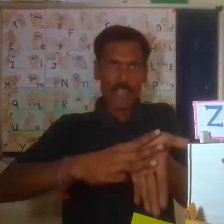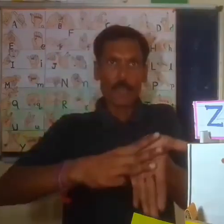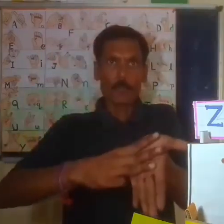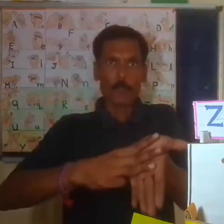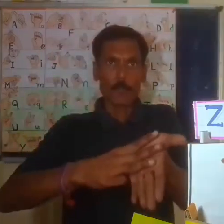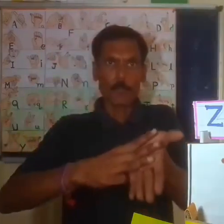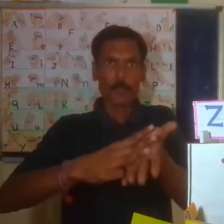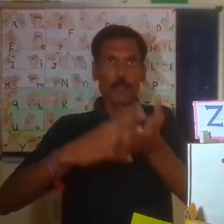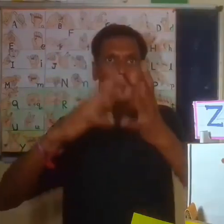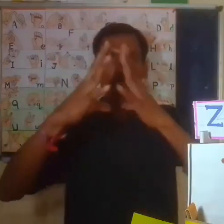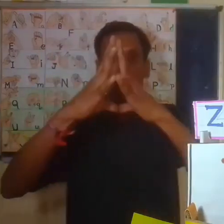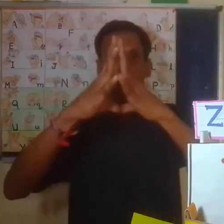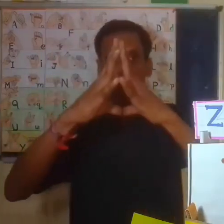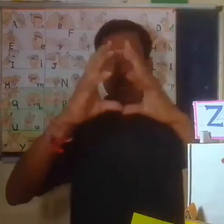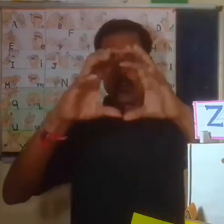एम